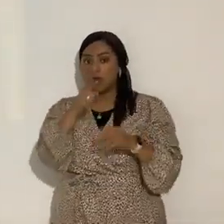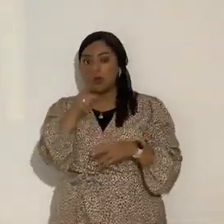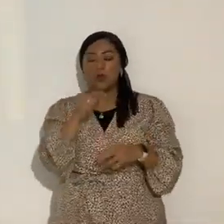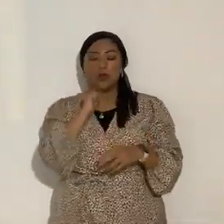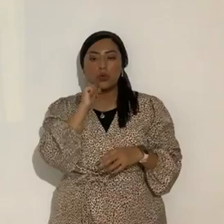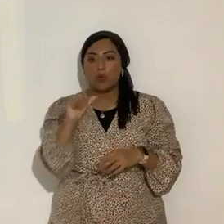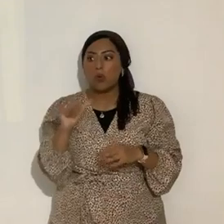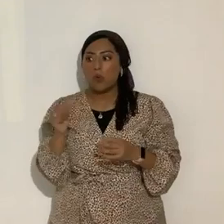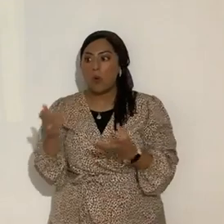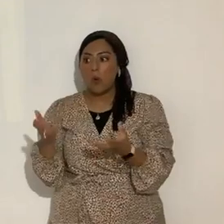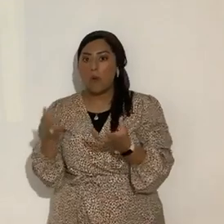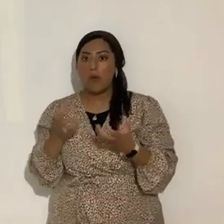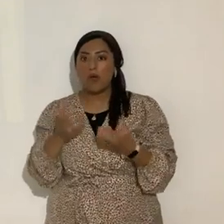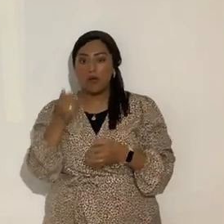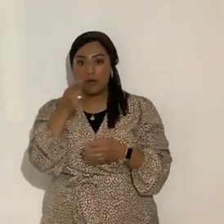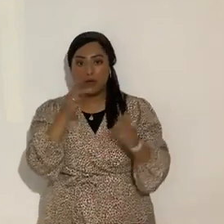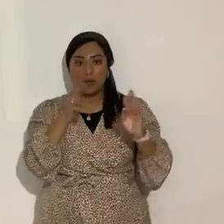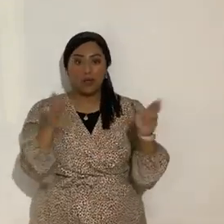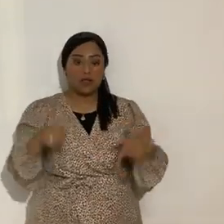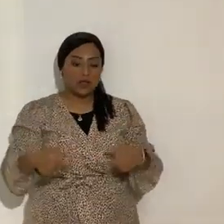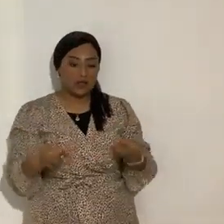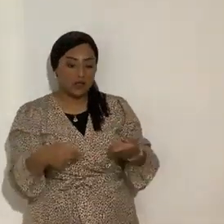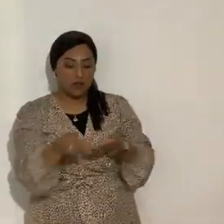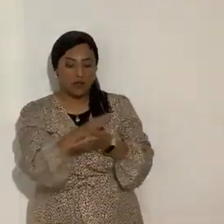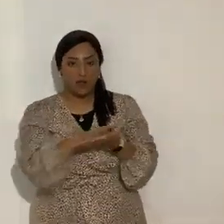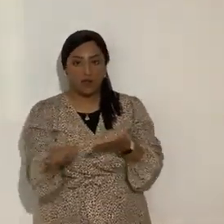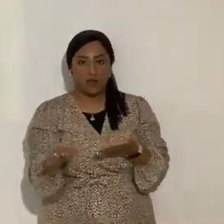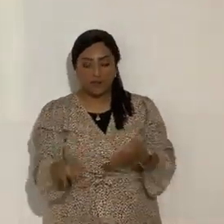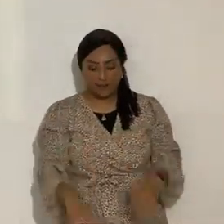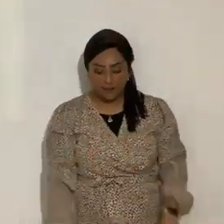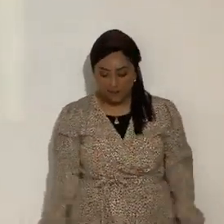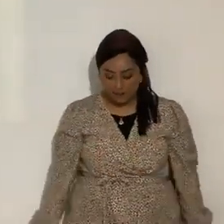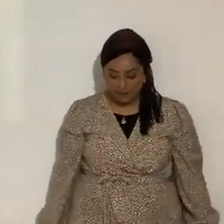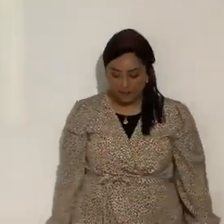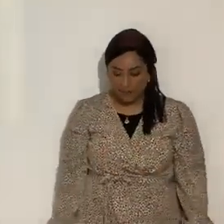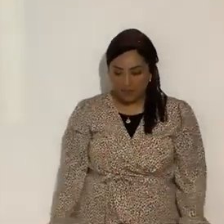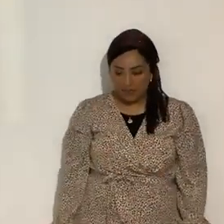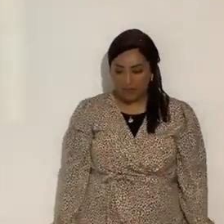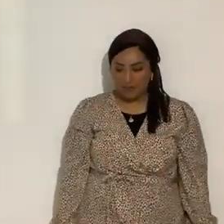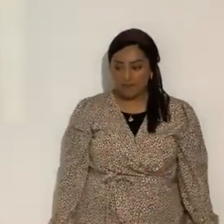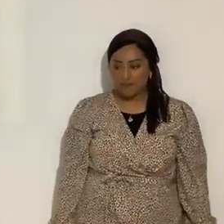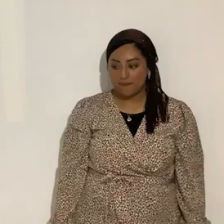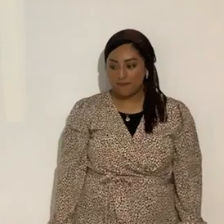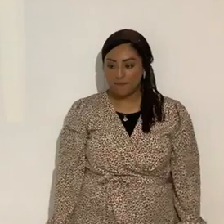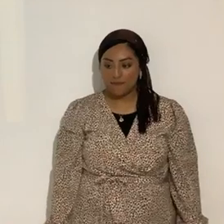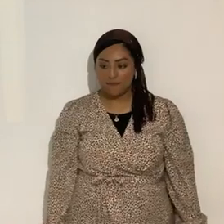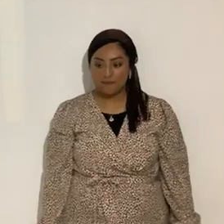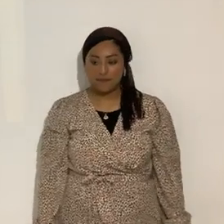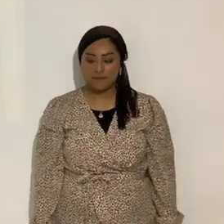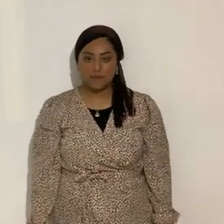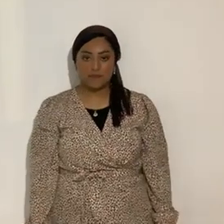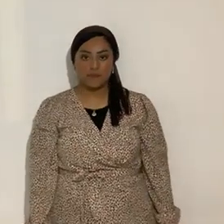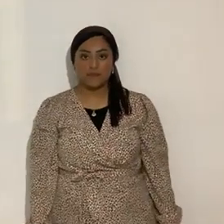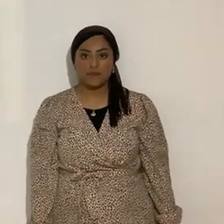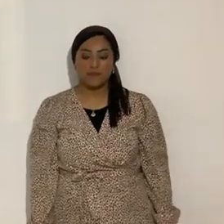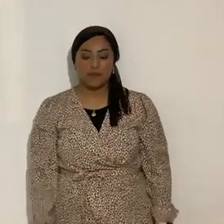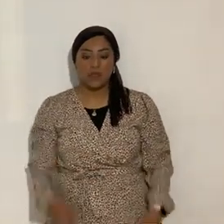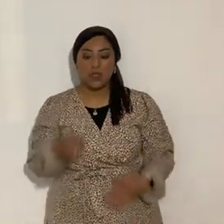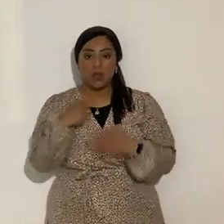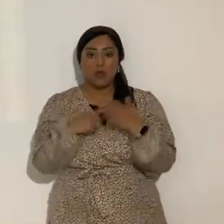deseas. Ya tú que eres un santo, me estoy refiriendo a los santos, ¿sí? Lo